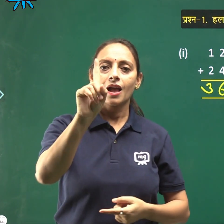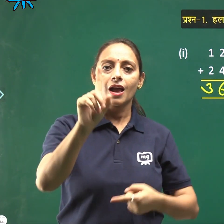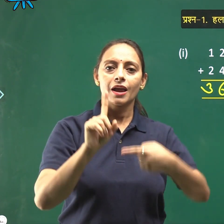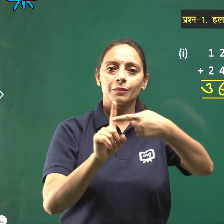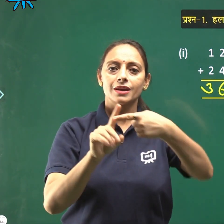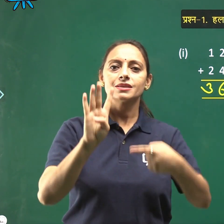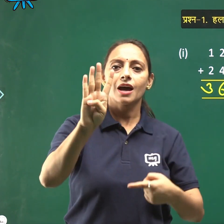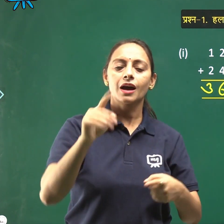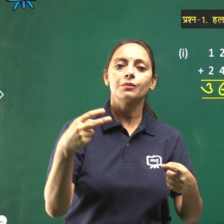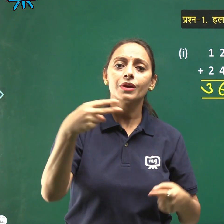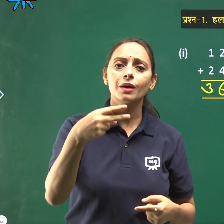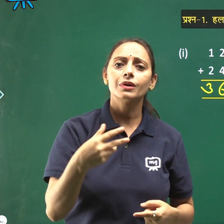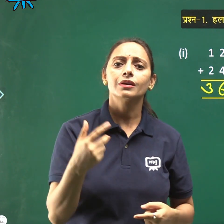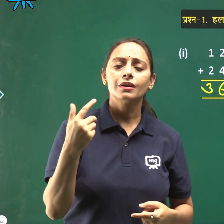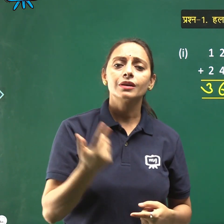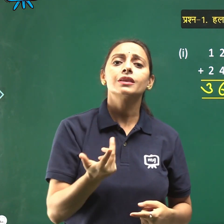1 + 4 बराबर कितना होता है?